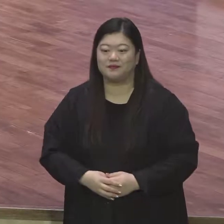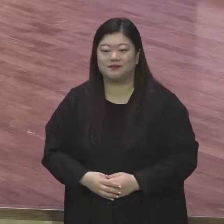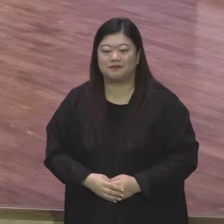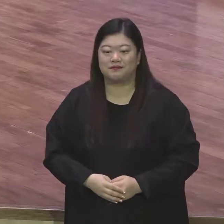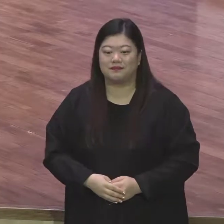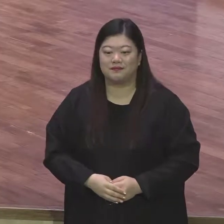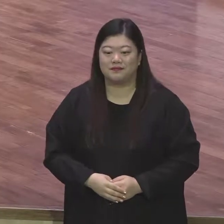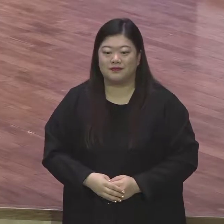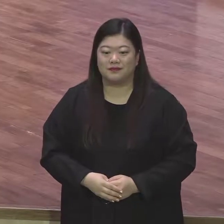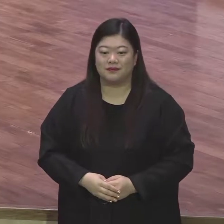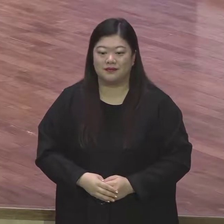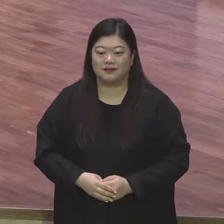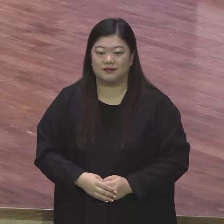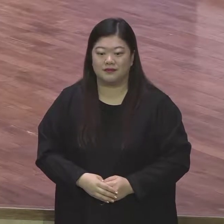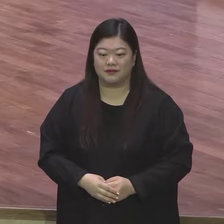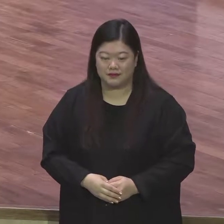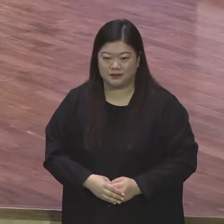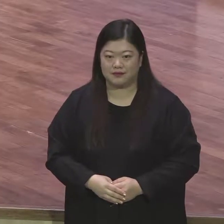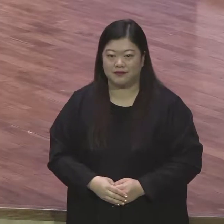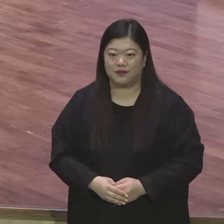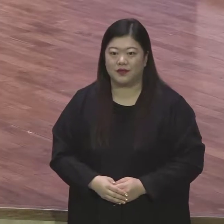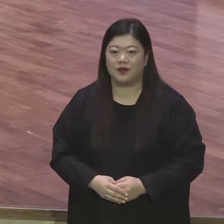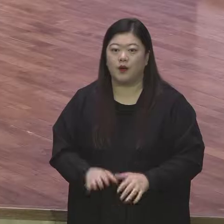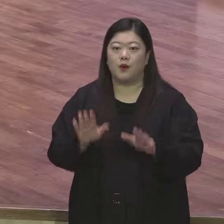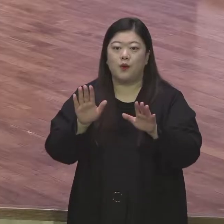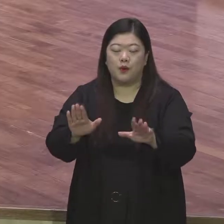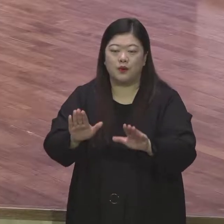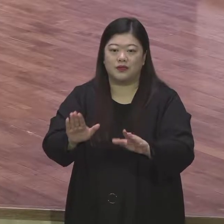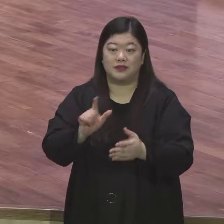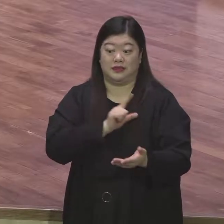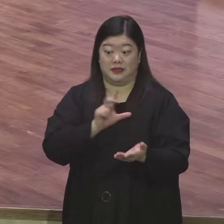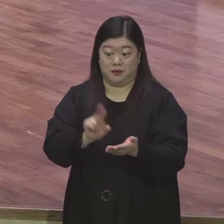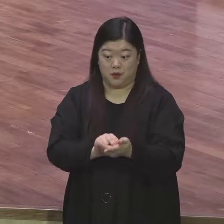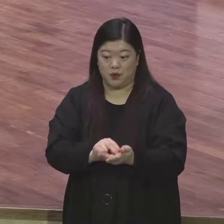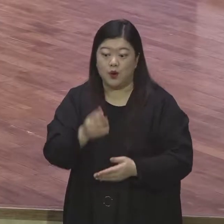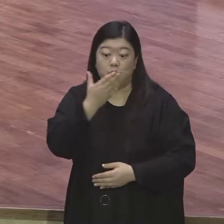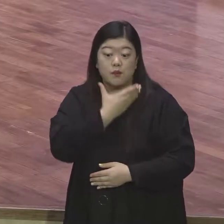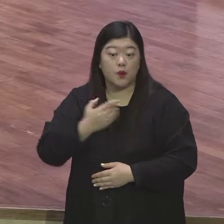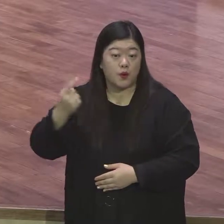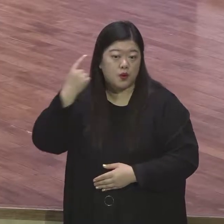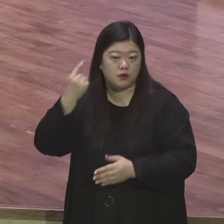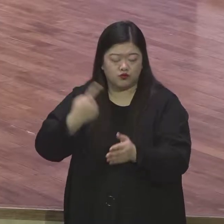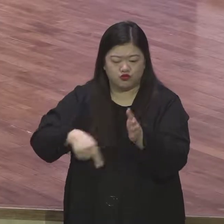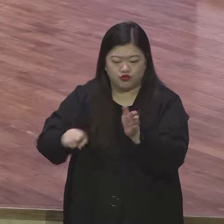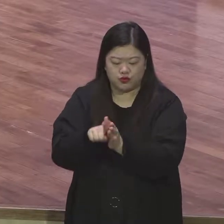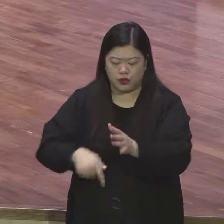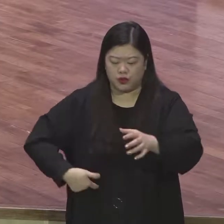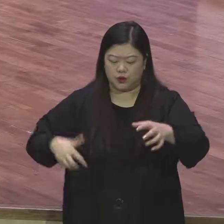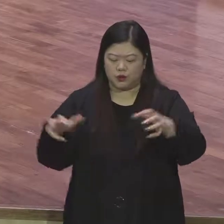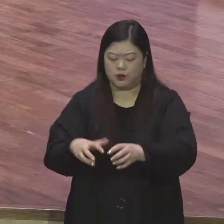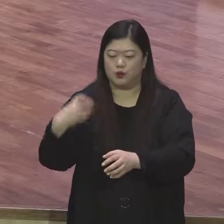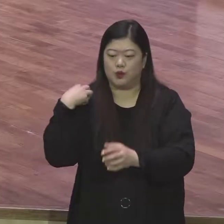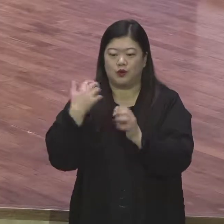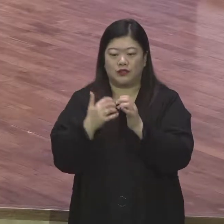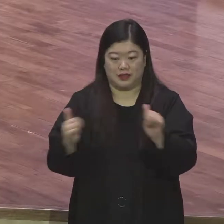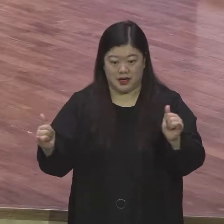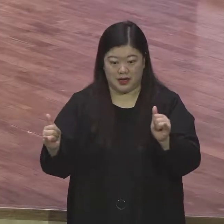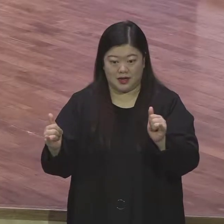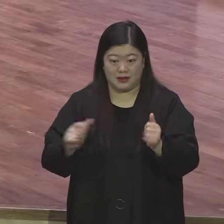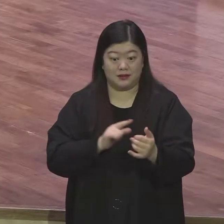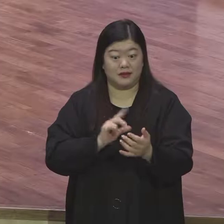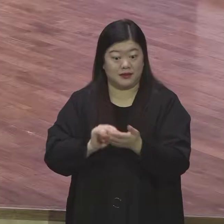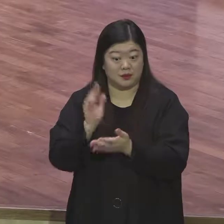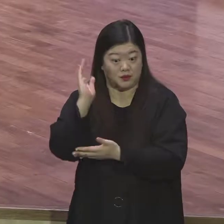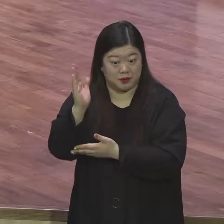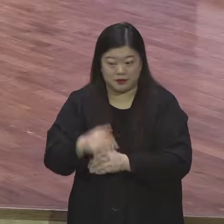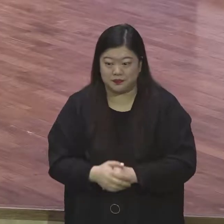이거 되는 말씀 가지고 복음의 동역자라는 제목으로 말씀을 드립니다. 이 빌립보서는